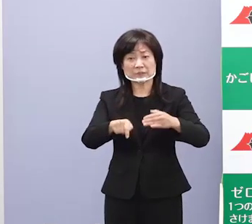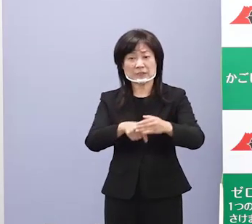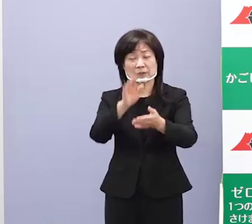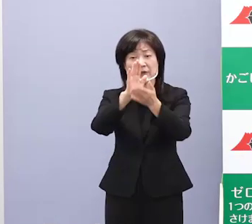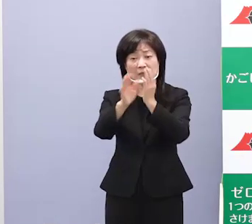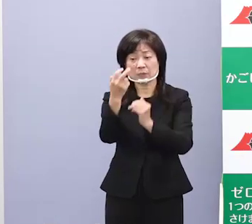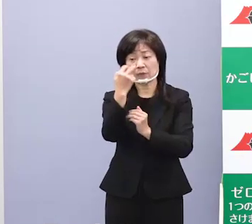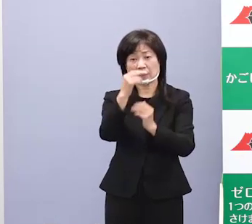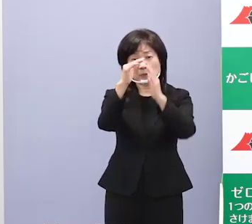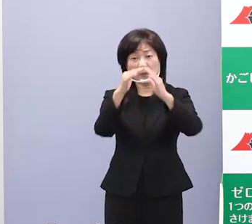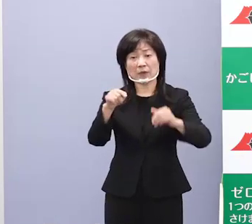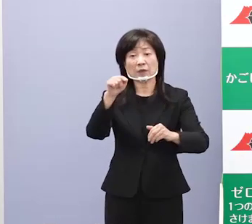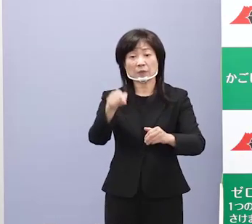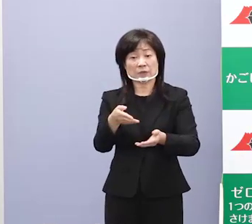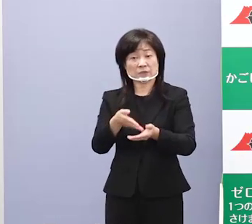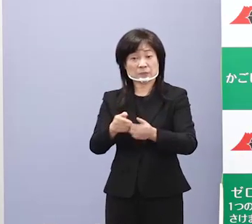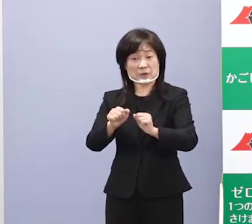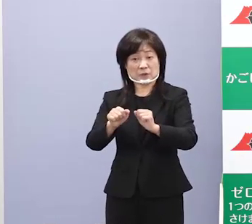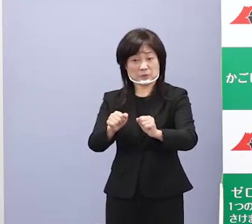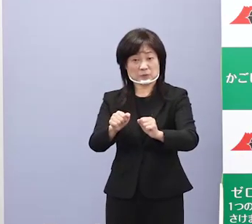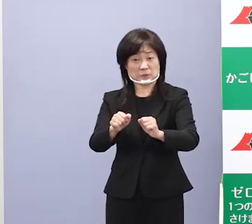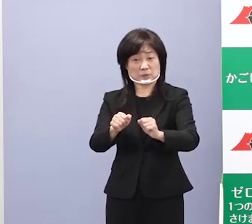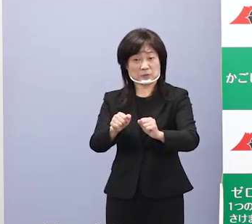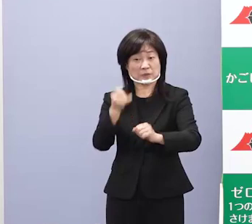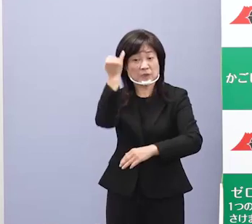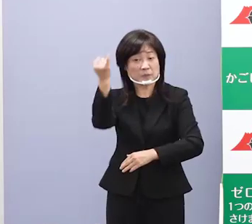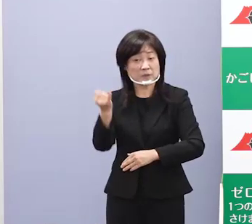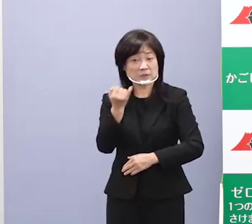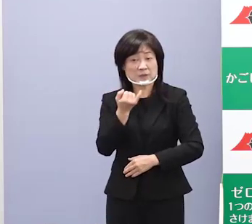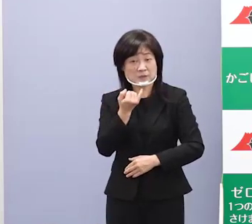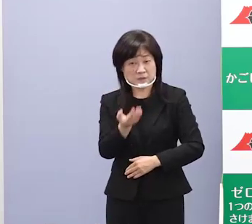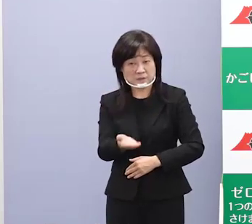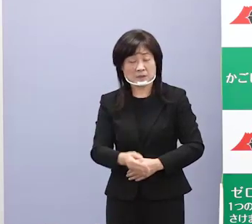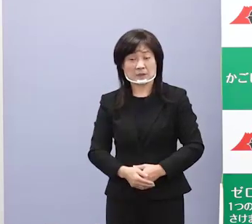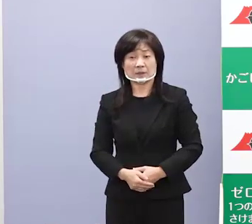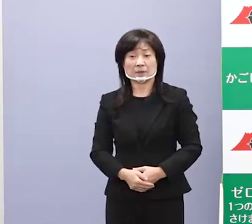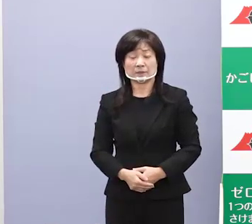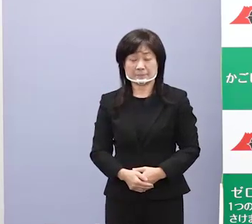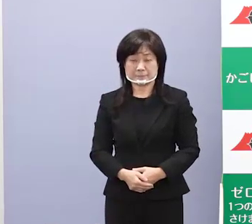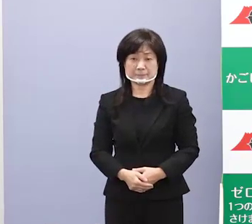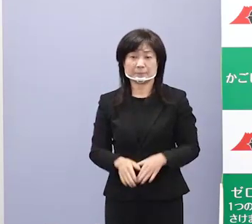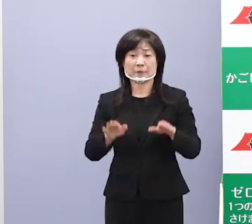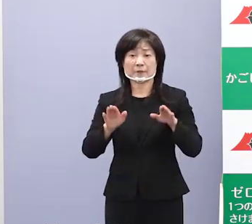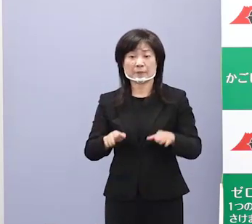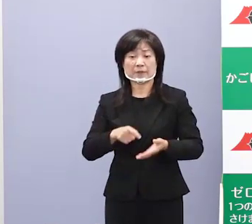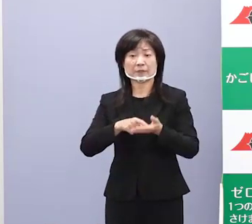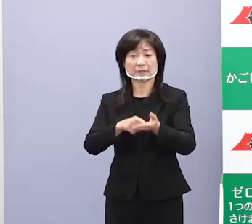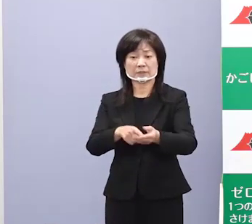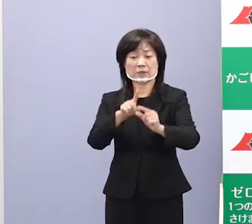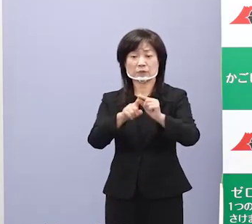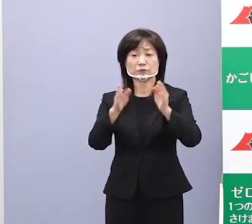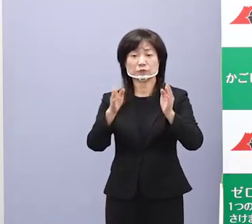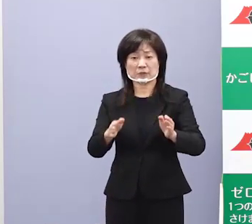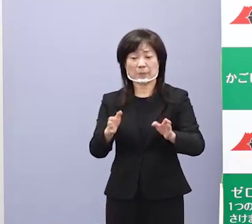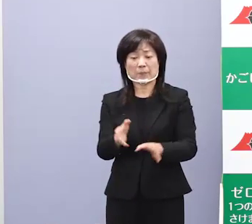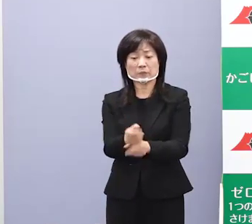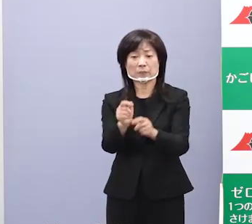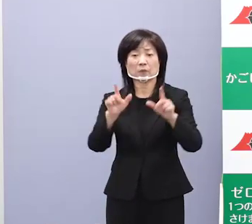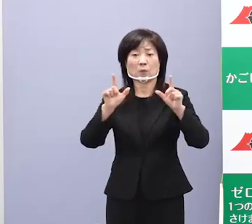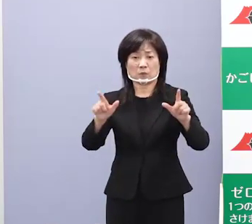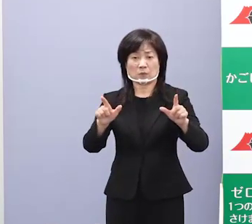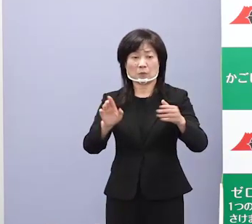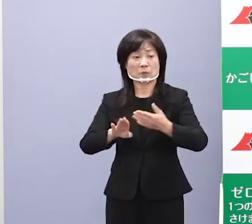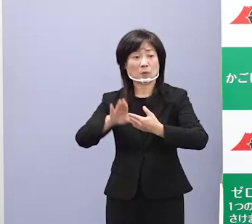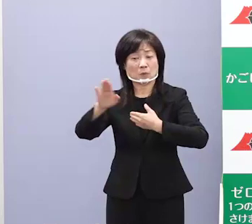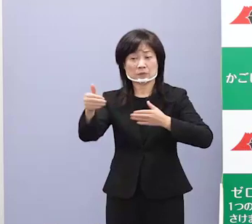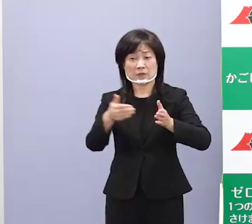検討会の方でご説明されるというふうなイメージになるんでしょうか。 この今お出しているのは中間取りまとめでありまして、今